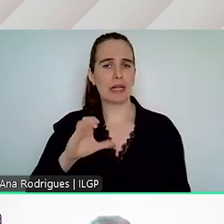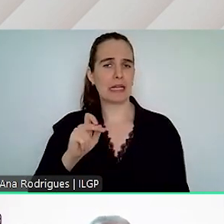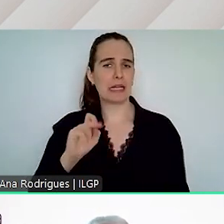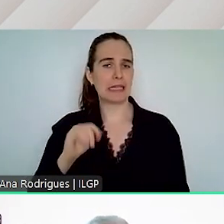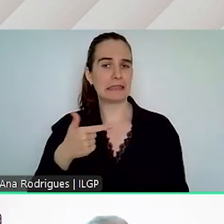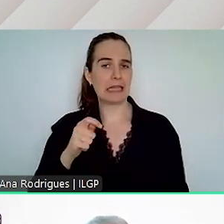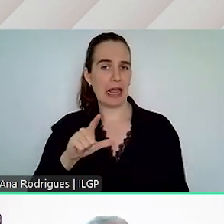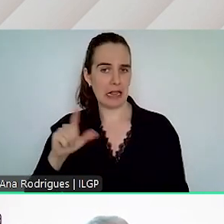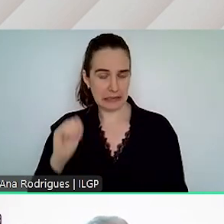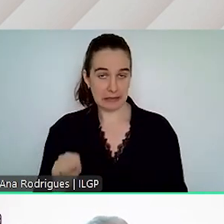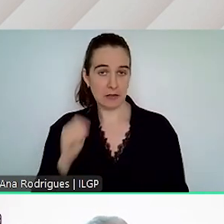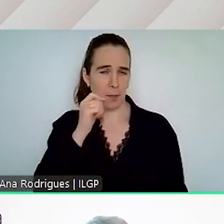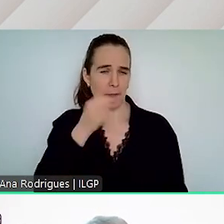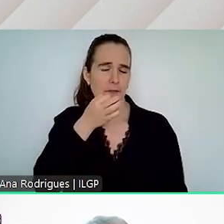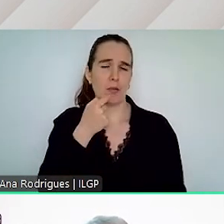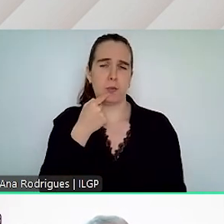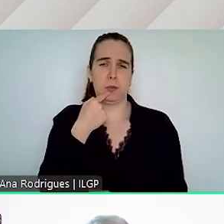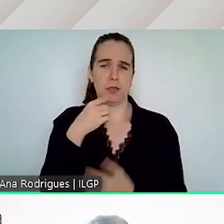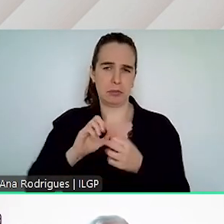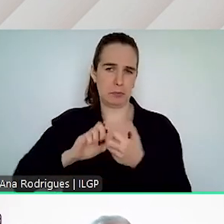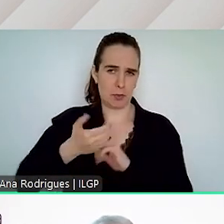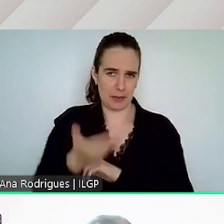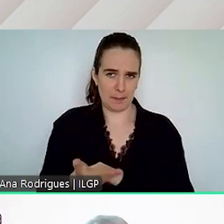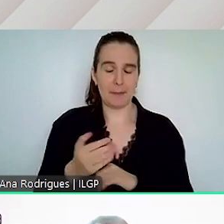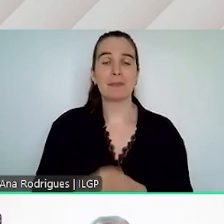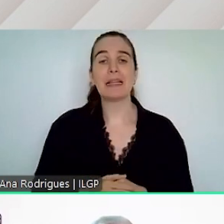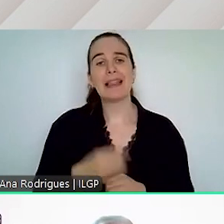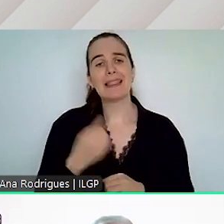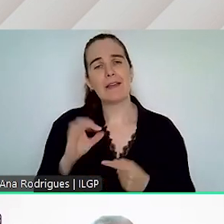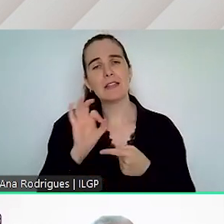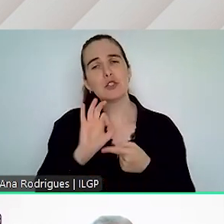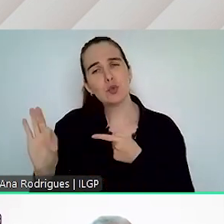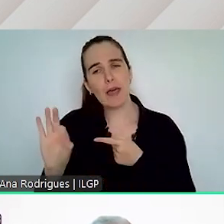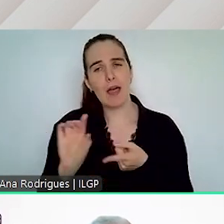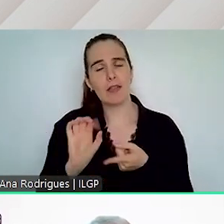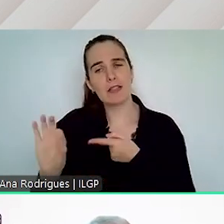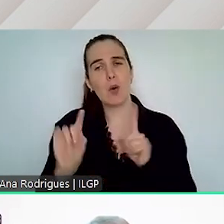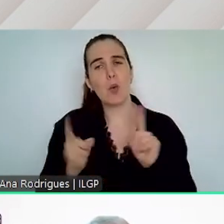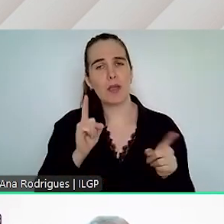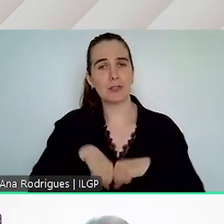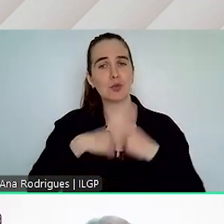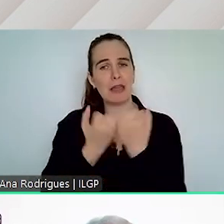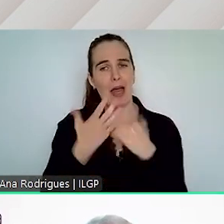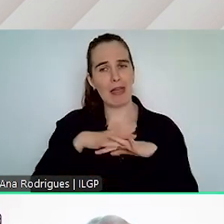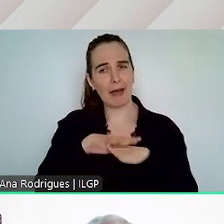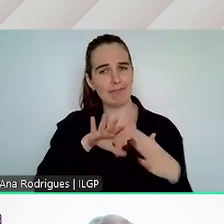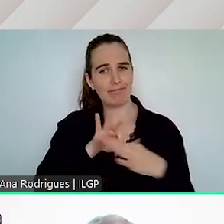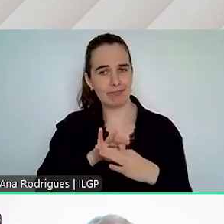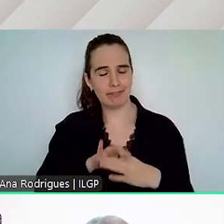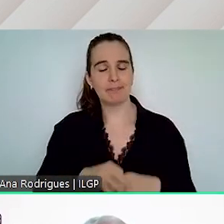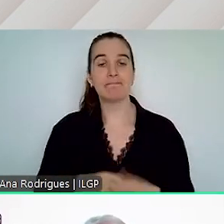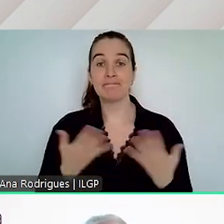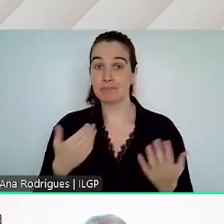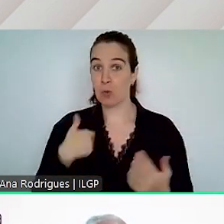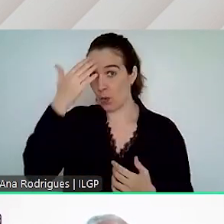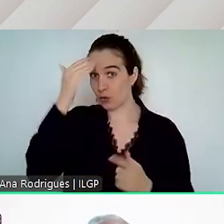dedicou muito a este problema e que, no fundo, propõe uma definição de sociedade em rede. E eu acho que é interessante, porque é uma sociedade